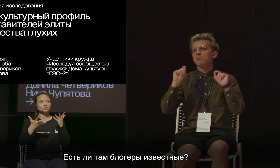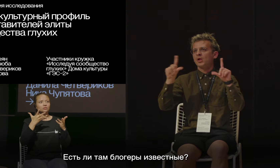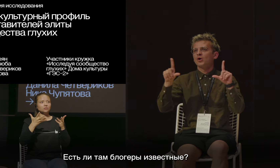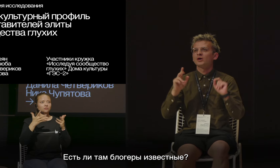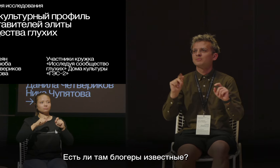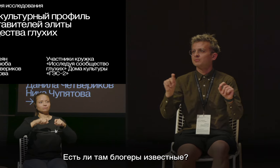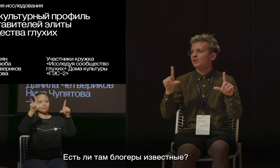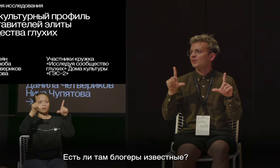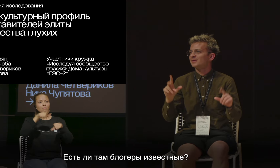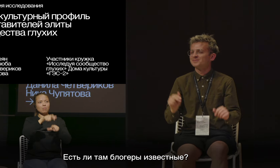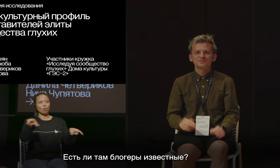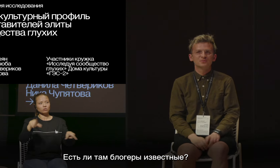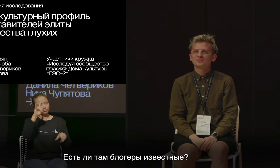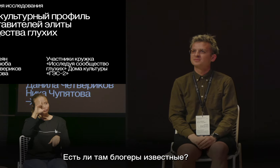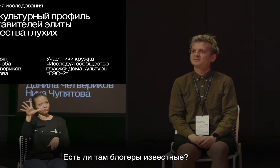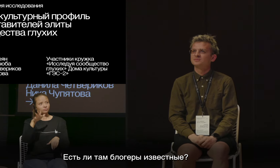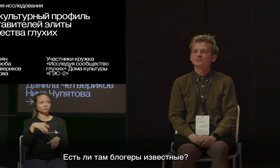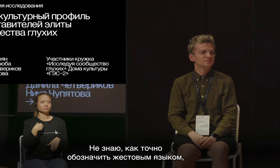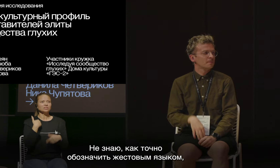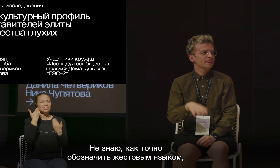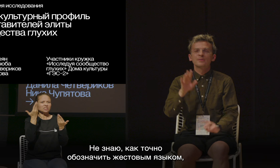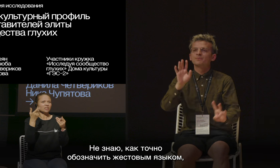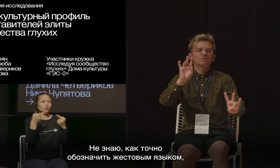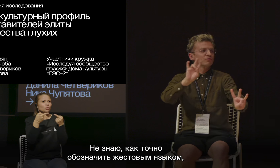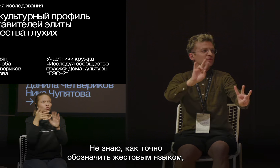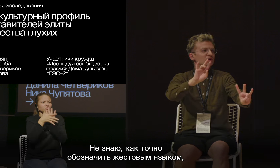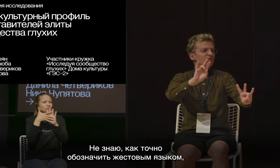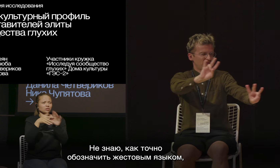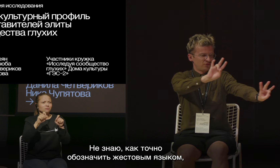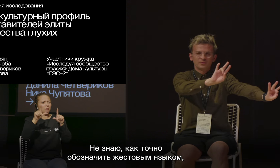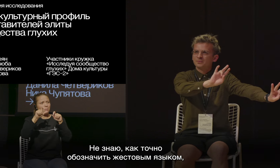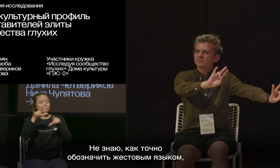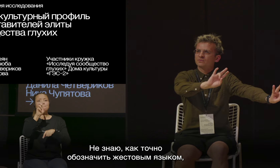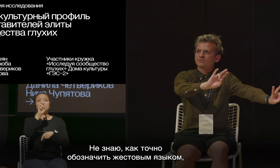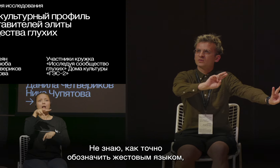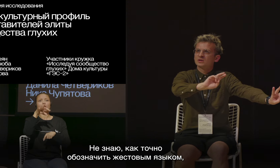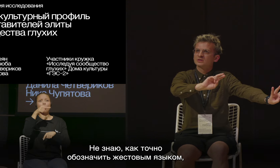Есть ли там блогеры известные? Не знаю, как точно обозначить жестовым языком, но в этом списке есть ли